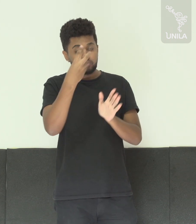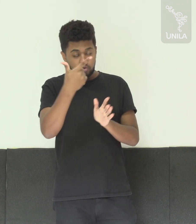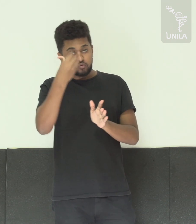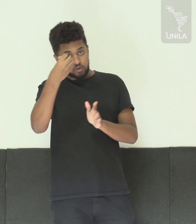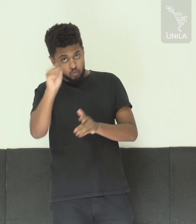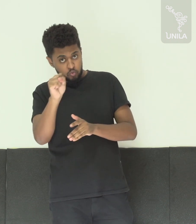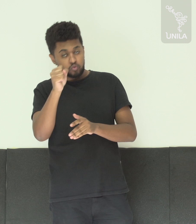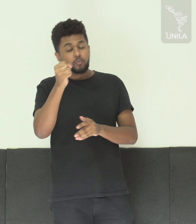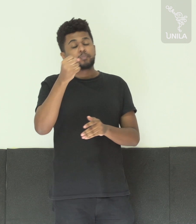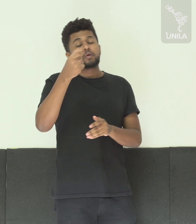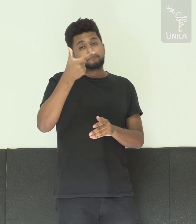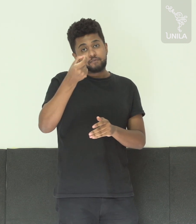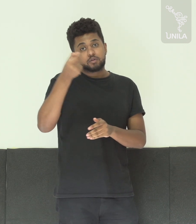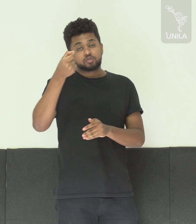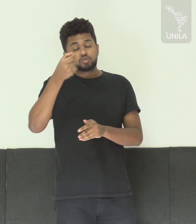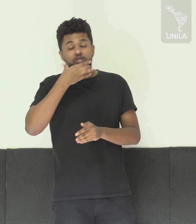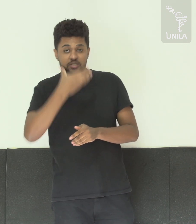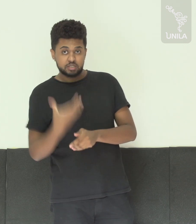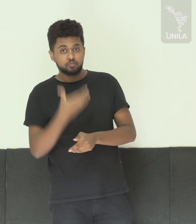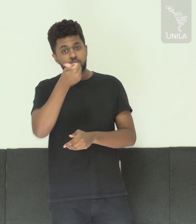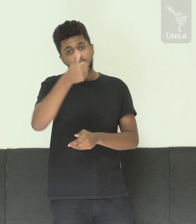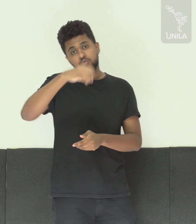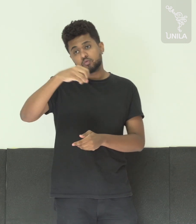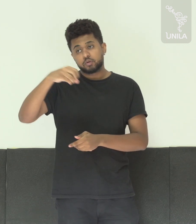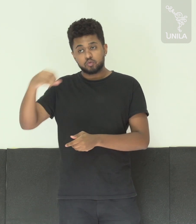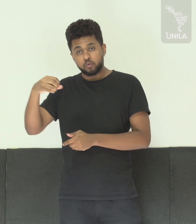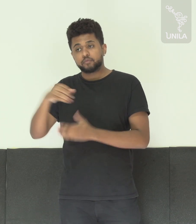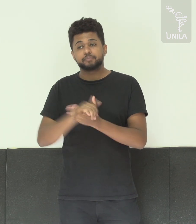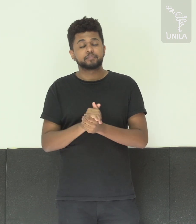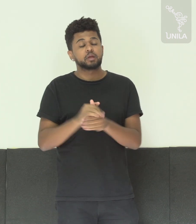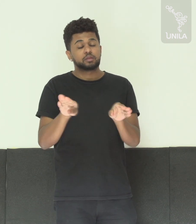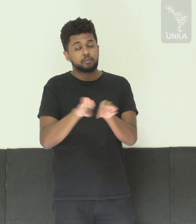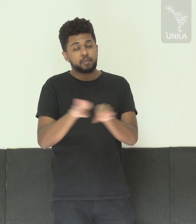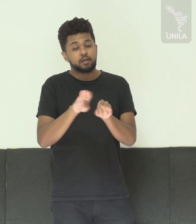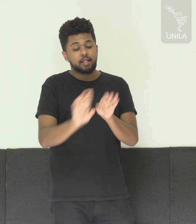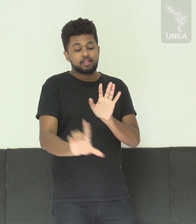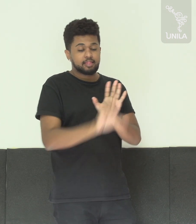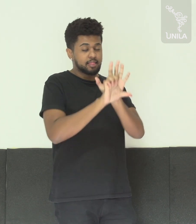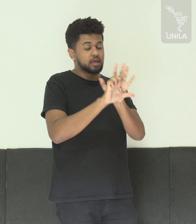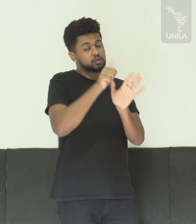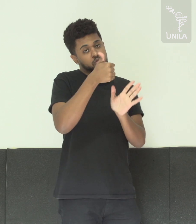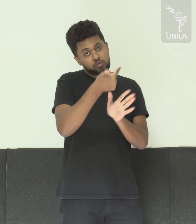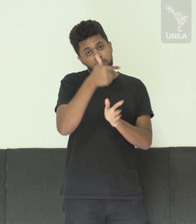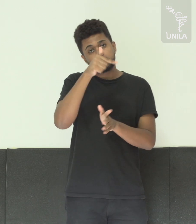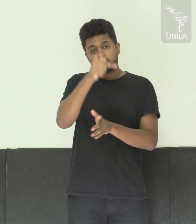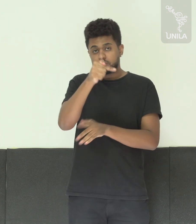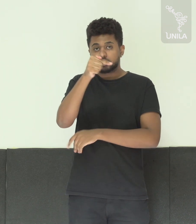3.298, de 20 de dezembro de 1999, e nos termos da Lei